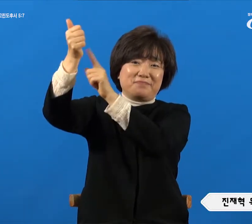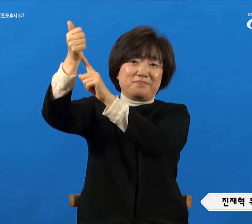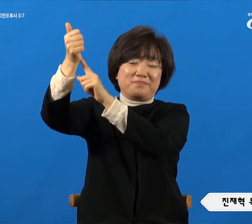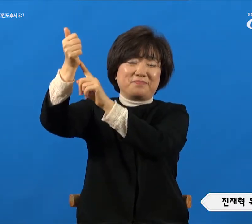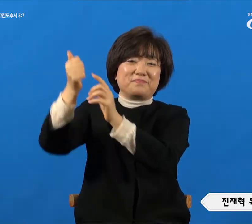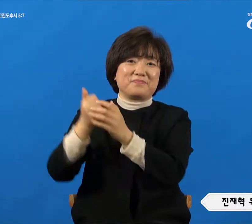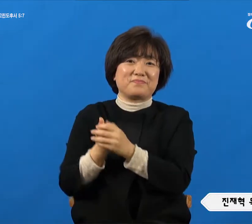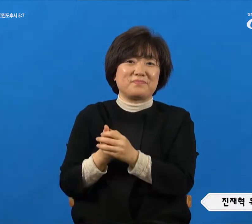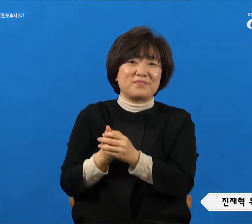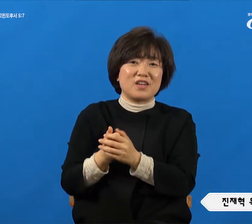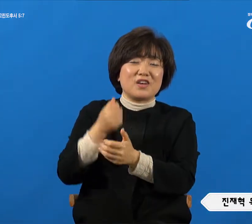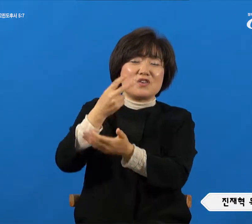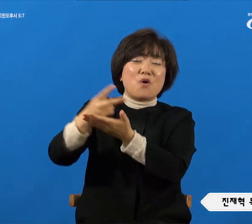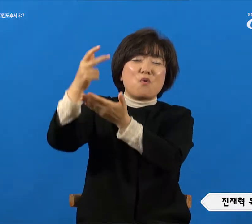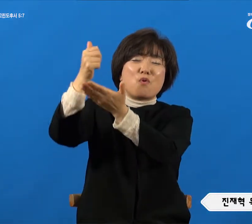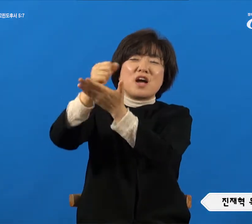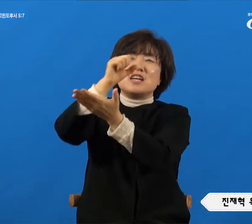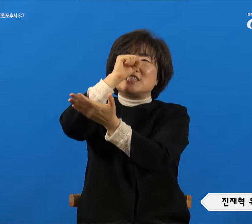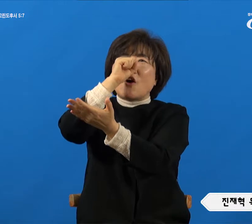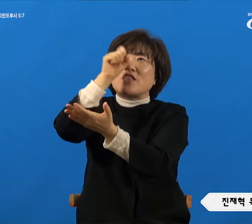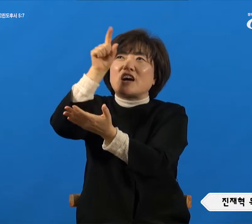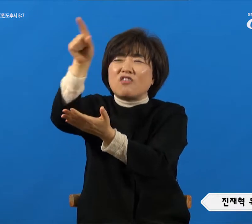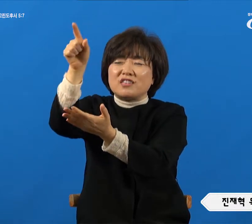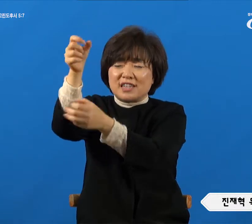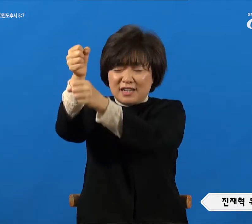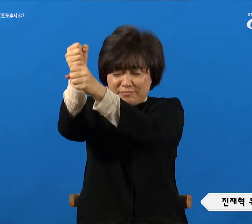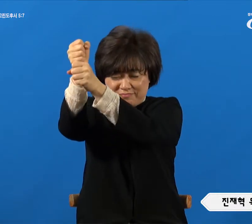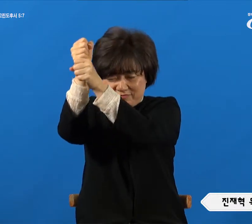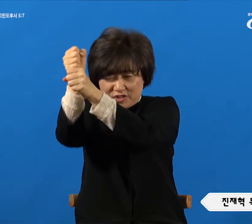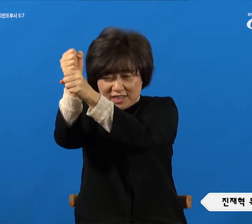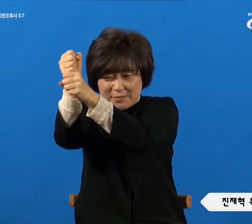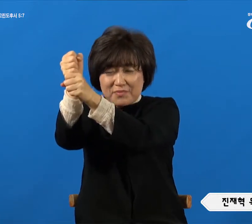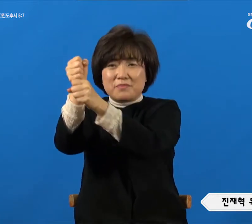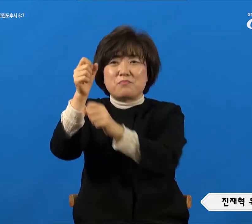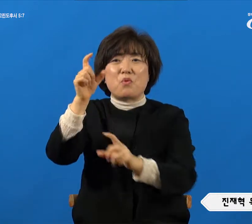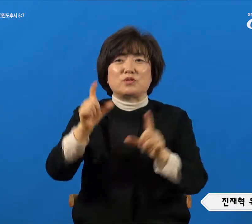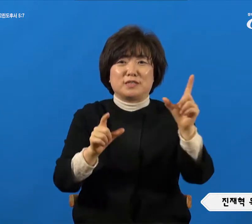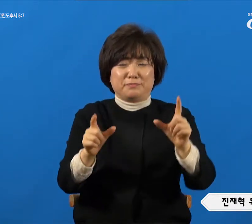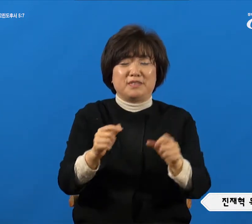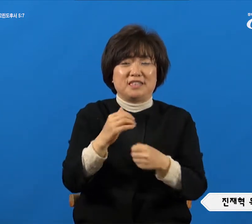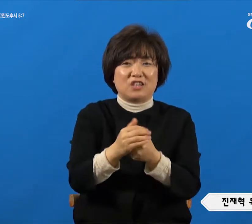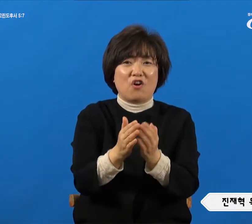의도, 여호와의 선하심을 꽉 붙잡는